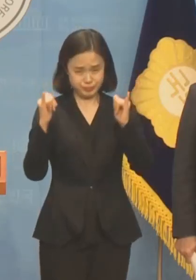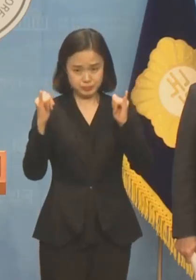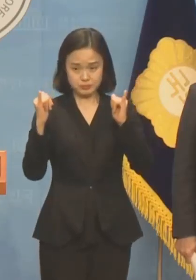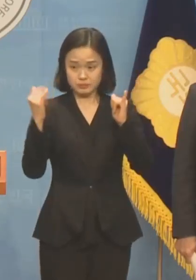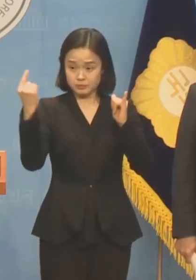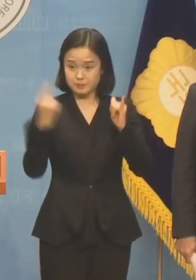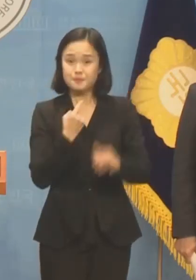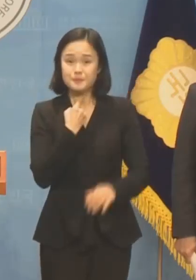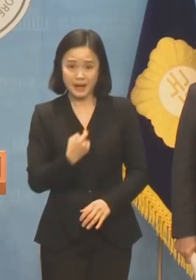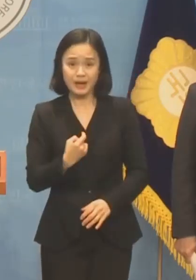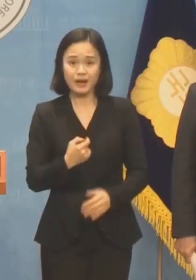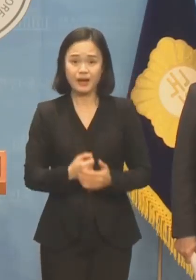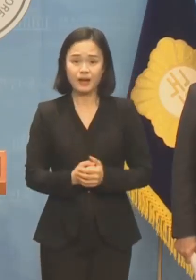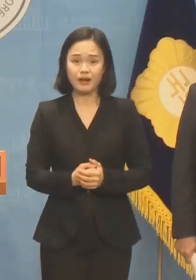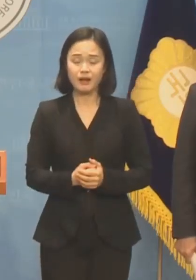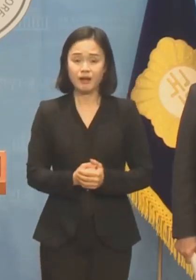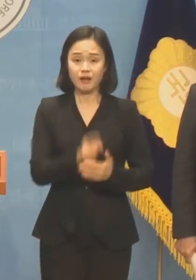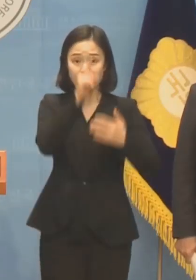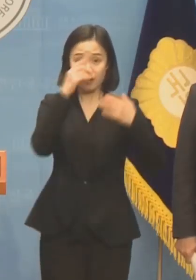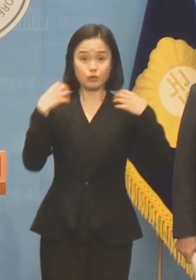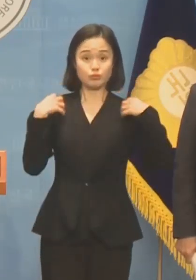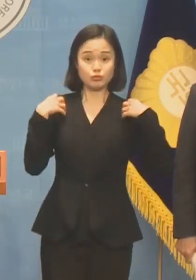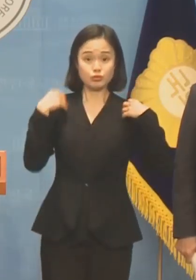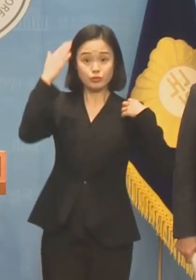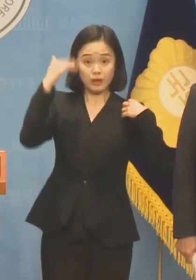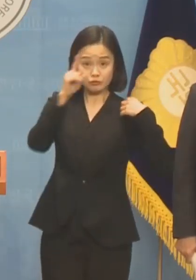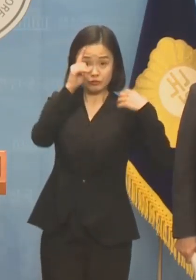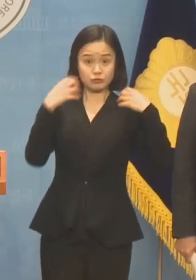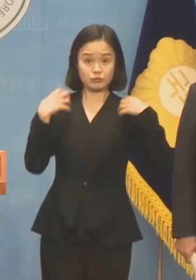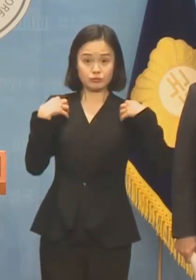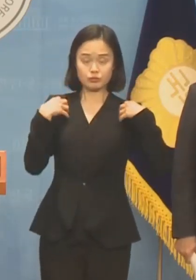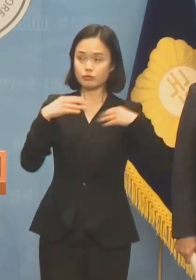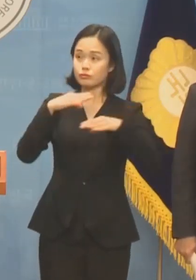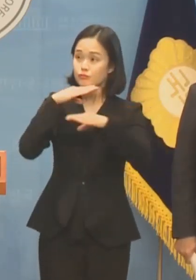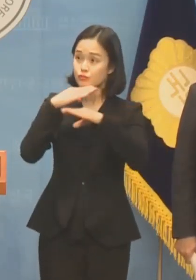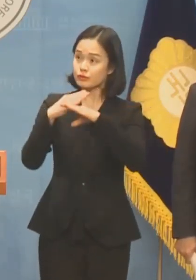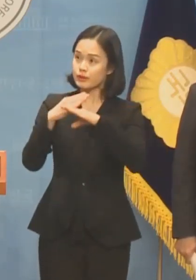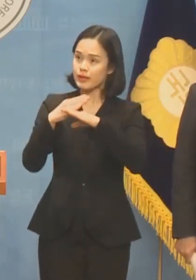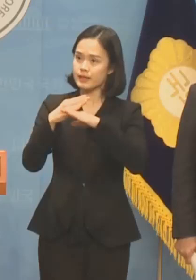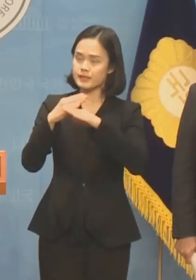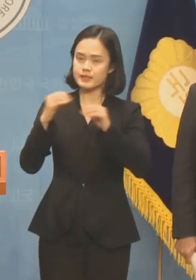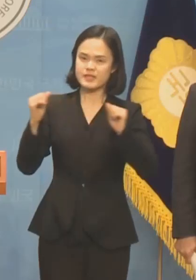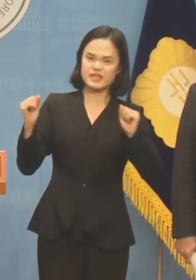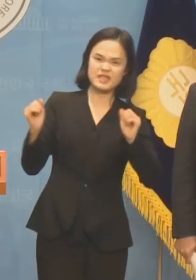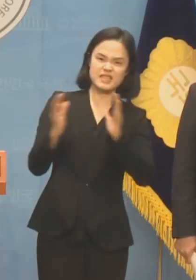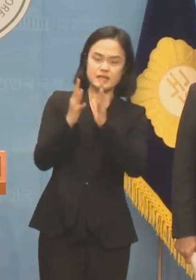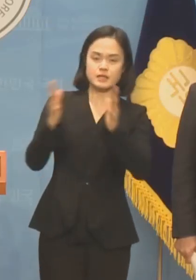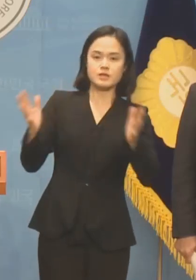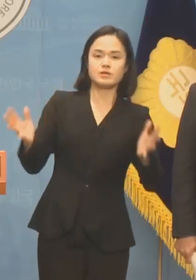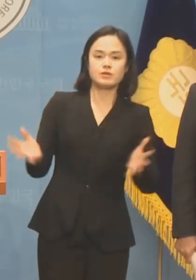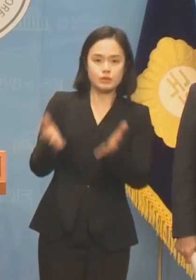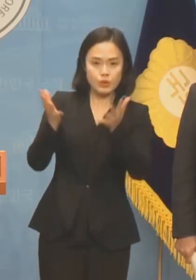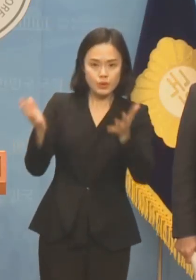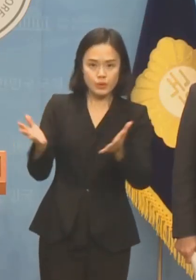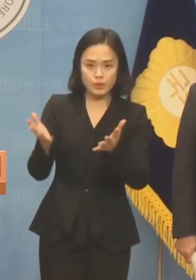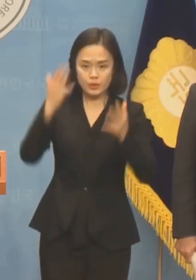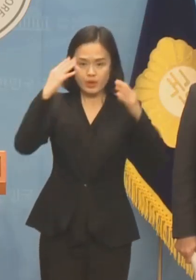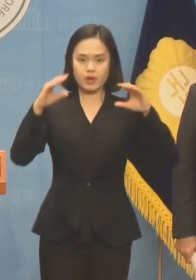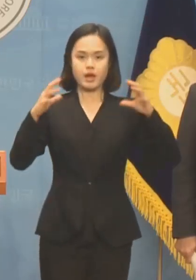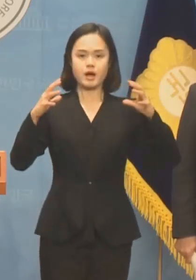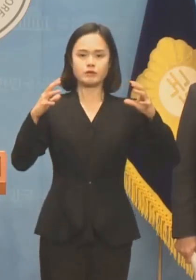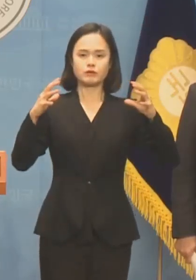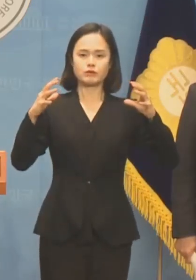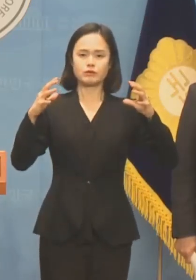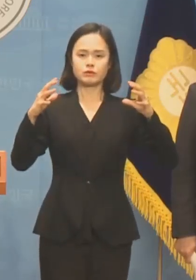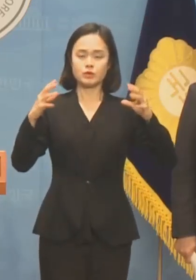결국 우리 정부가 북한과의 무력 충돌을 유도하여 대한민국의 존립과 안전을 위태롭게 할